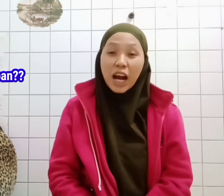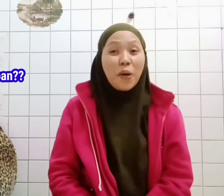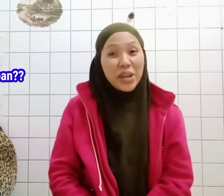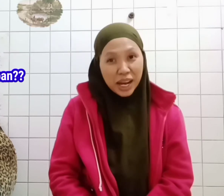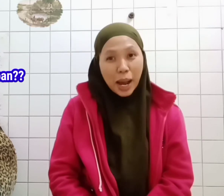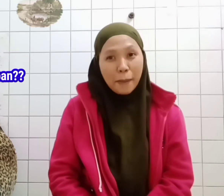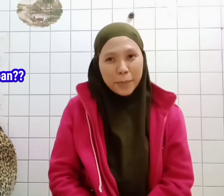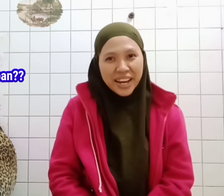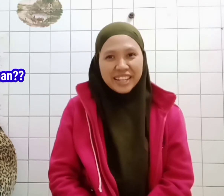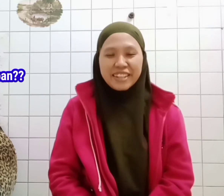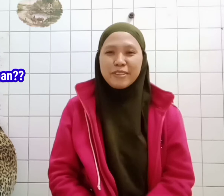Oh ya,